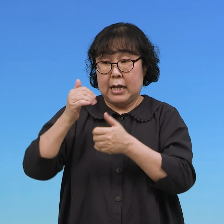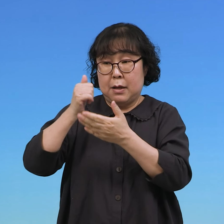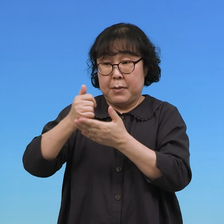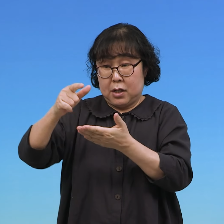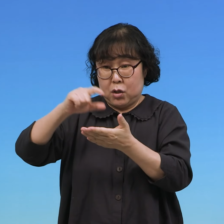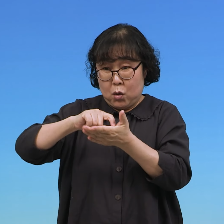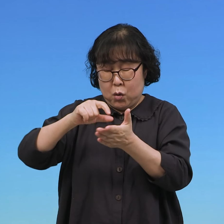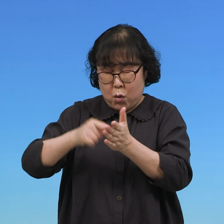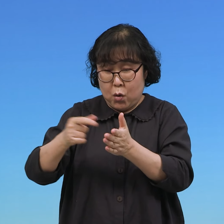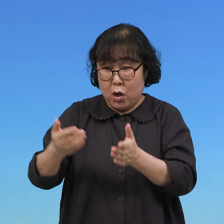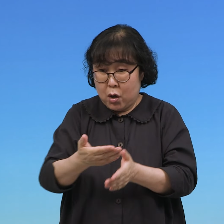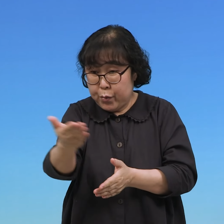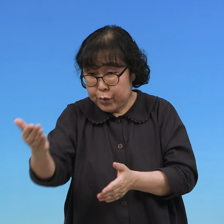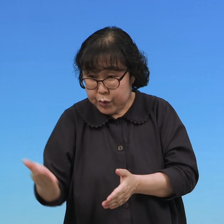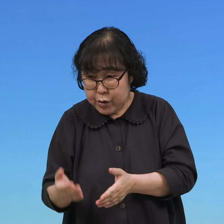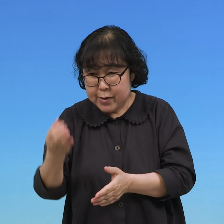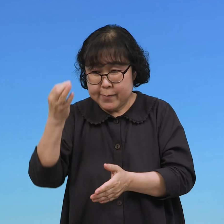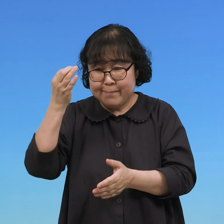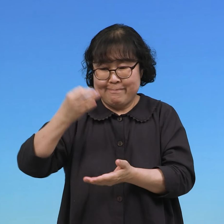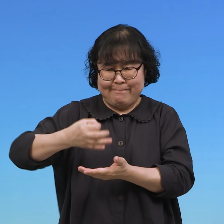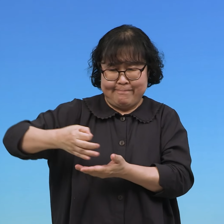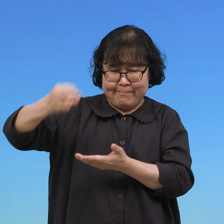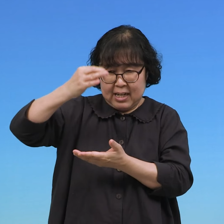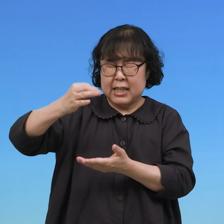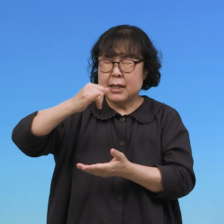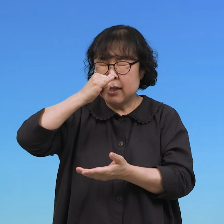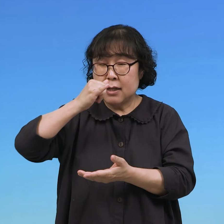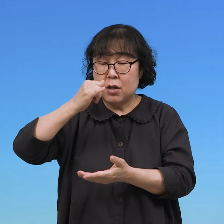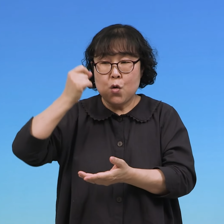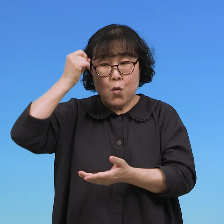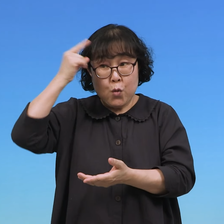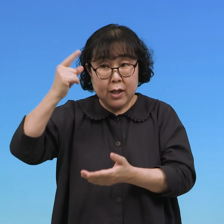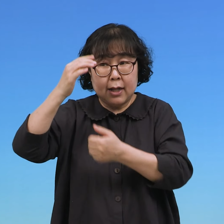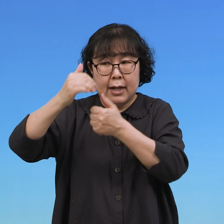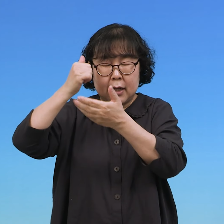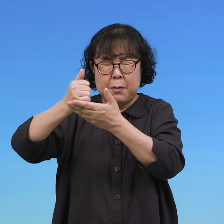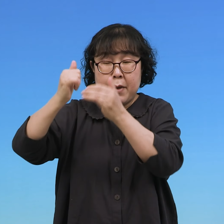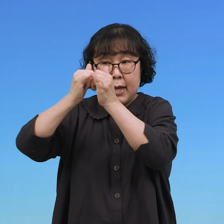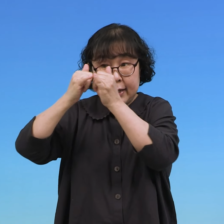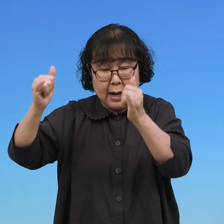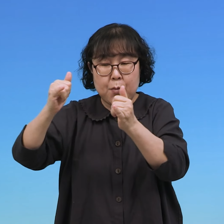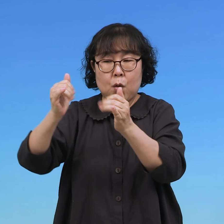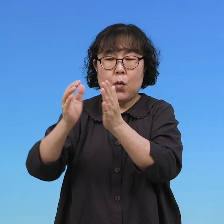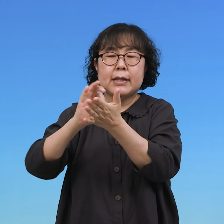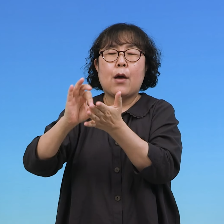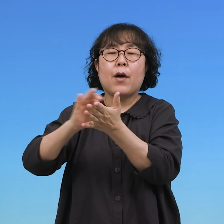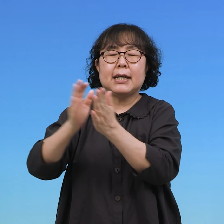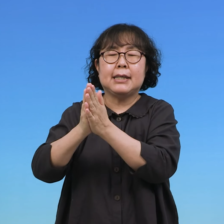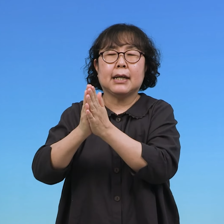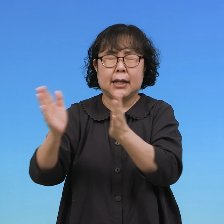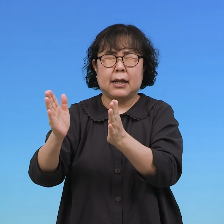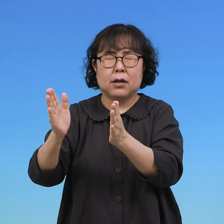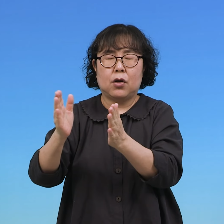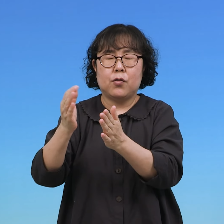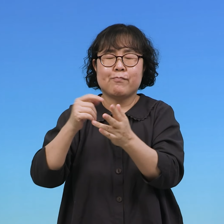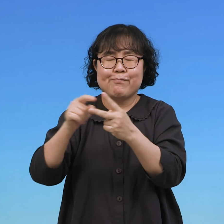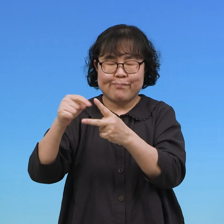이제 가치 있는 위대한 하나님의 사람으로 서시기 시작했다는 것으로 받으시면 됩니다.